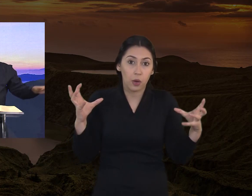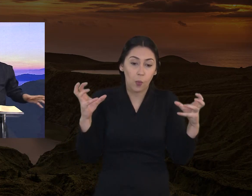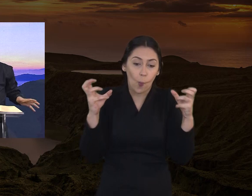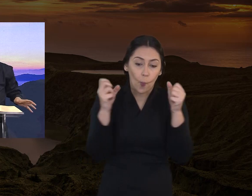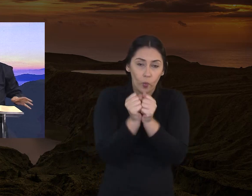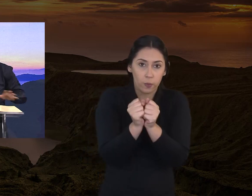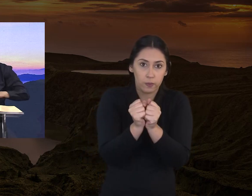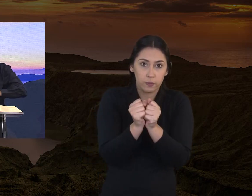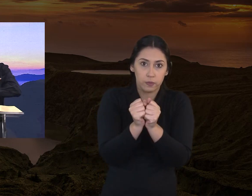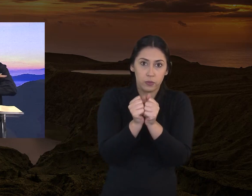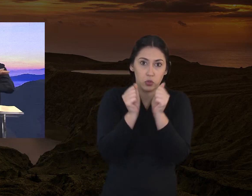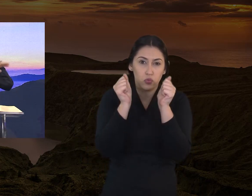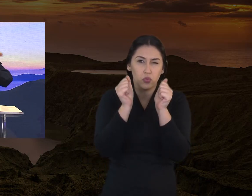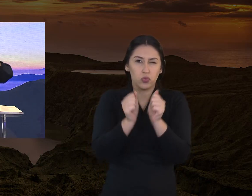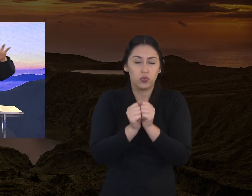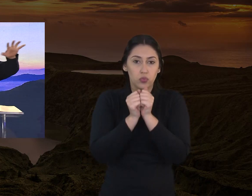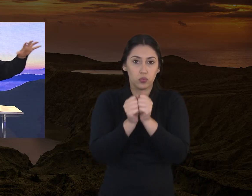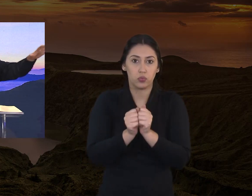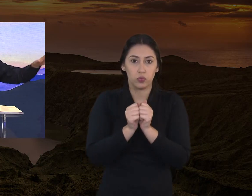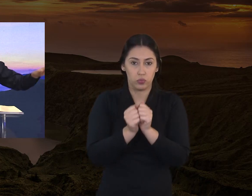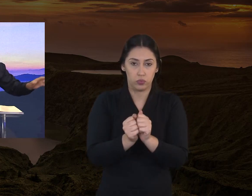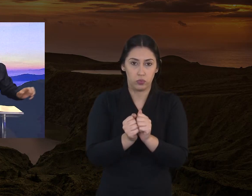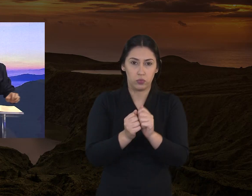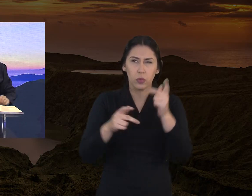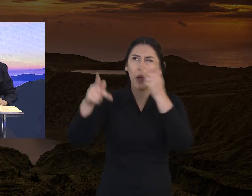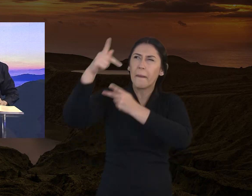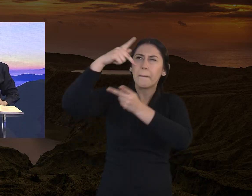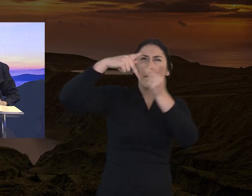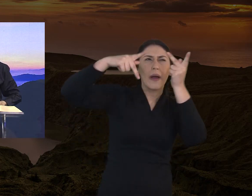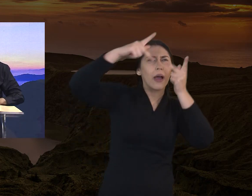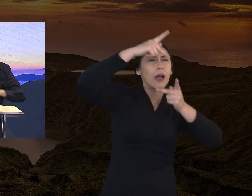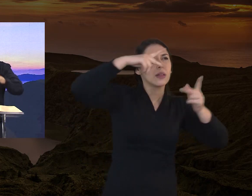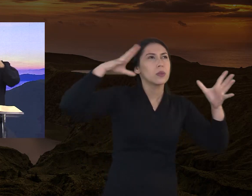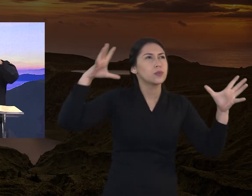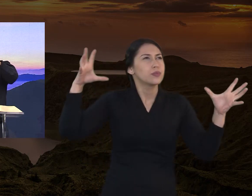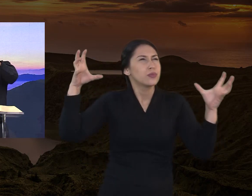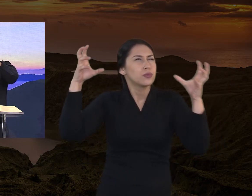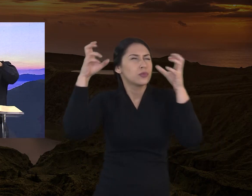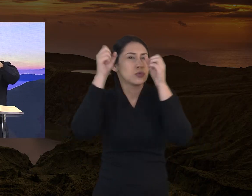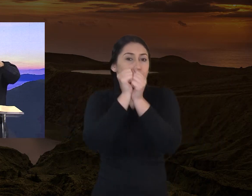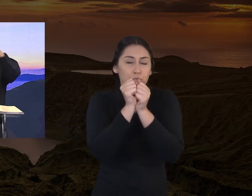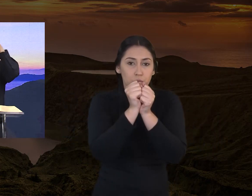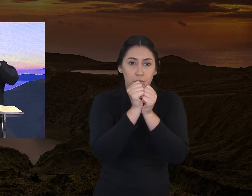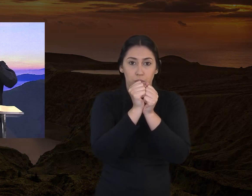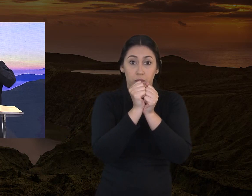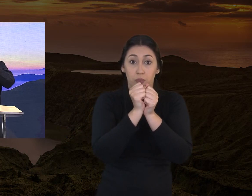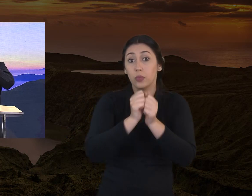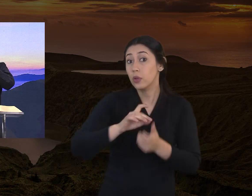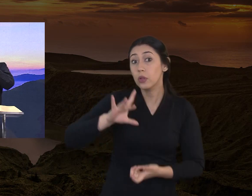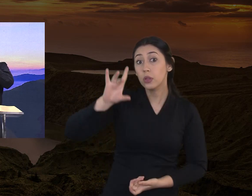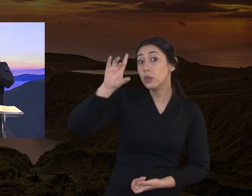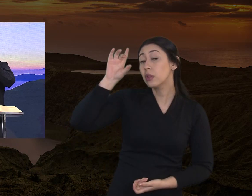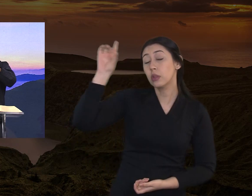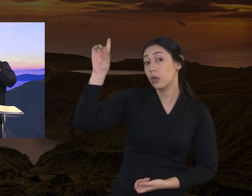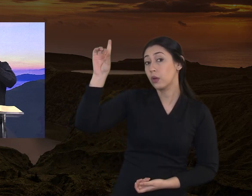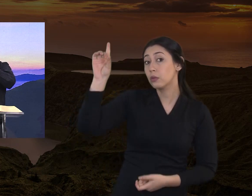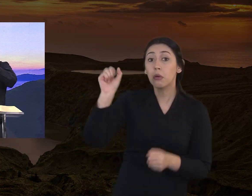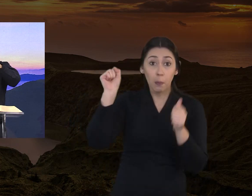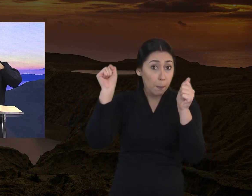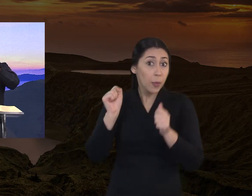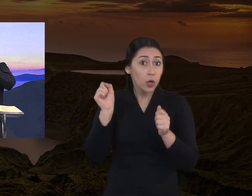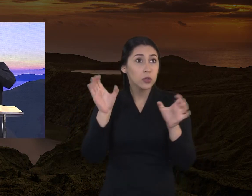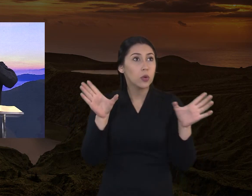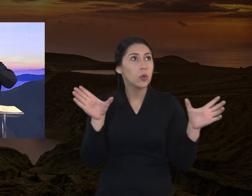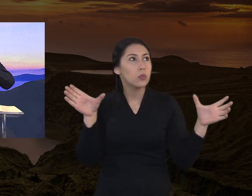todo. Irmãos, esse universo é um todo. E Cristo é o único capaz de